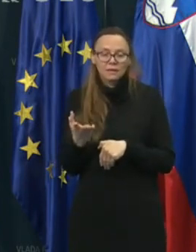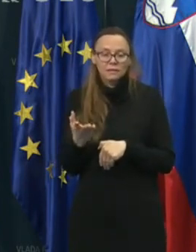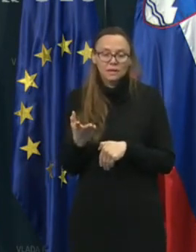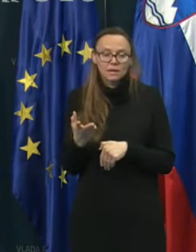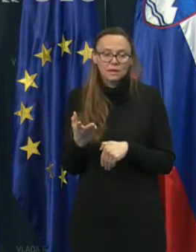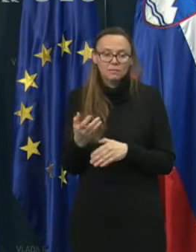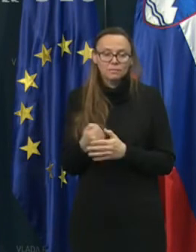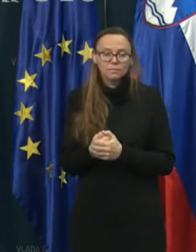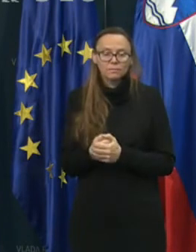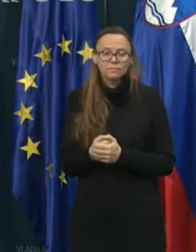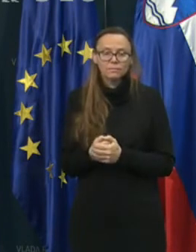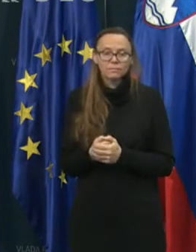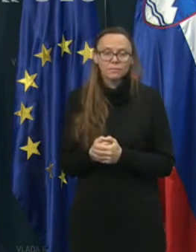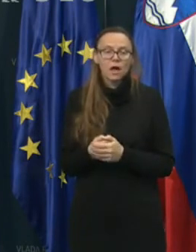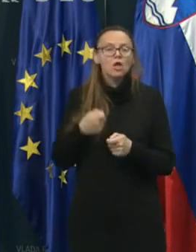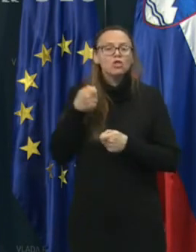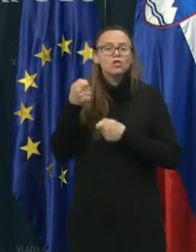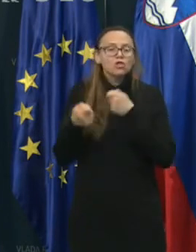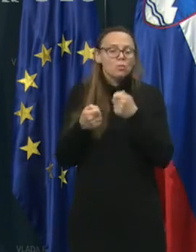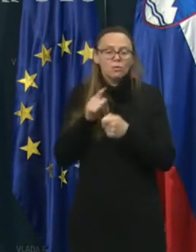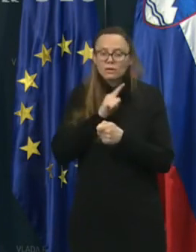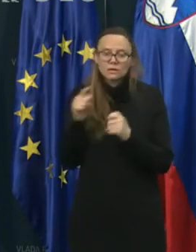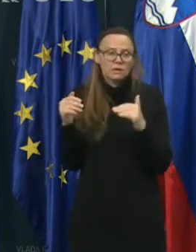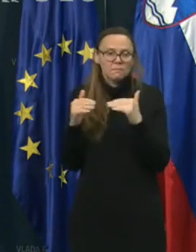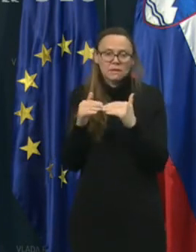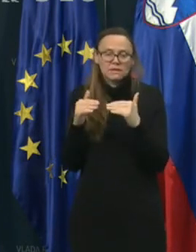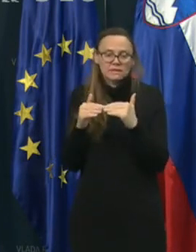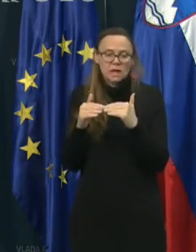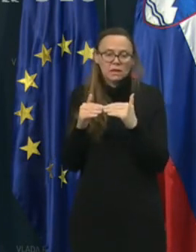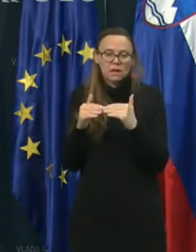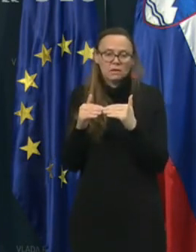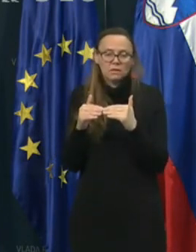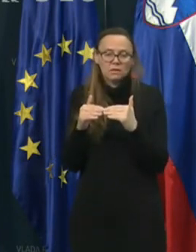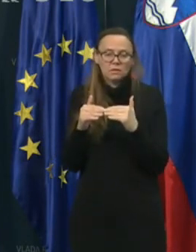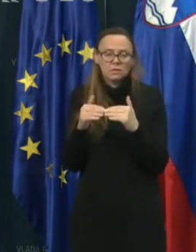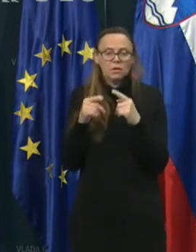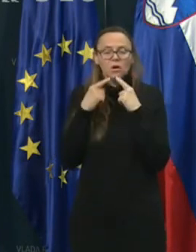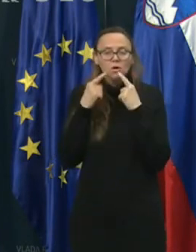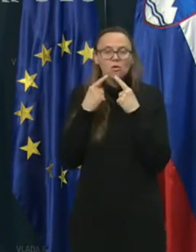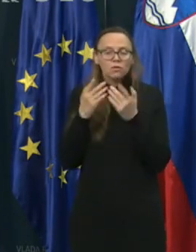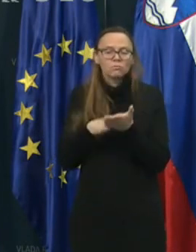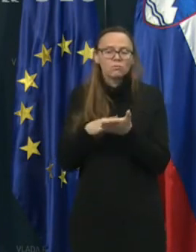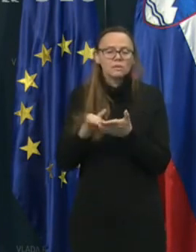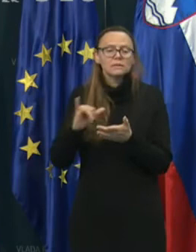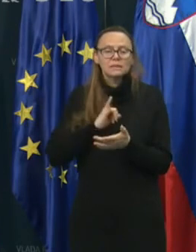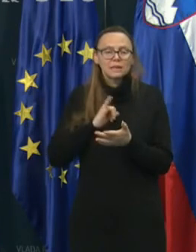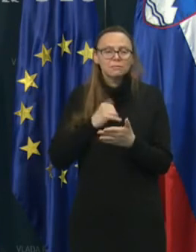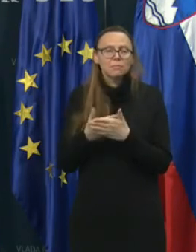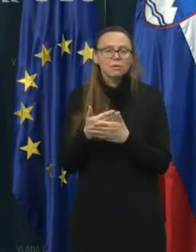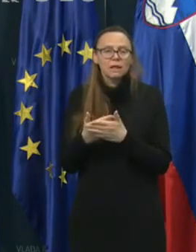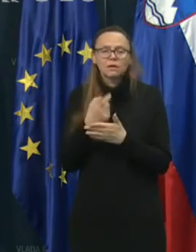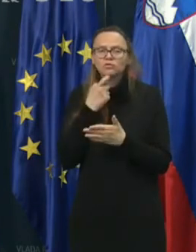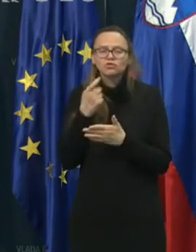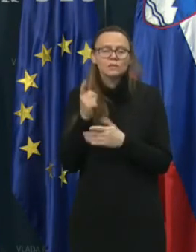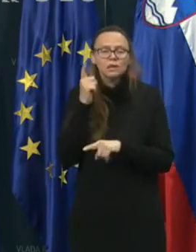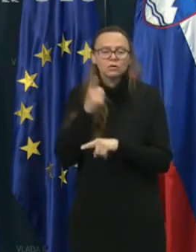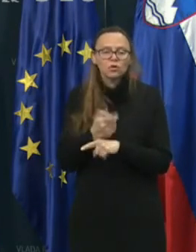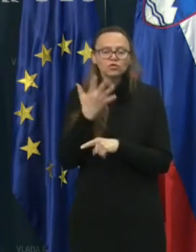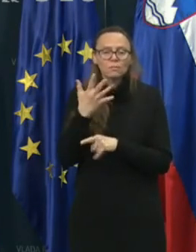nekatera dopolnila ne pristaja. Govorimo predvsem, recimo zanima me, na podlagi česa je določen 5-kilometrski